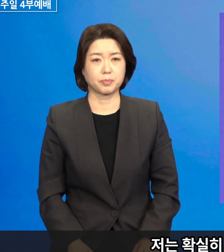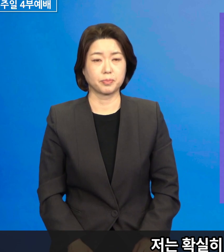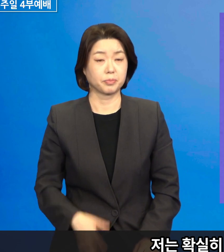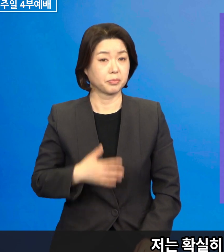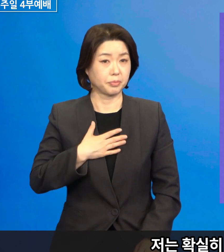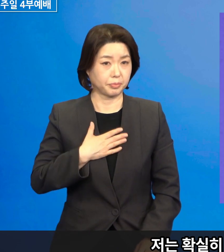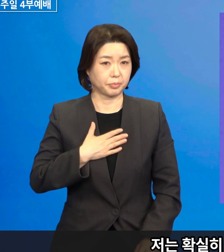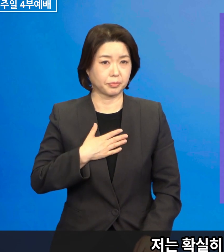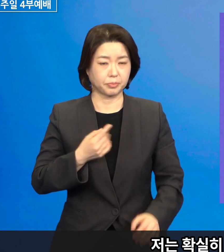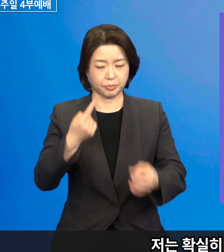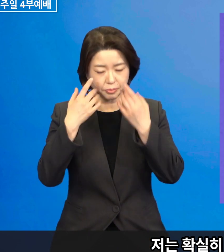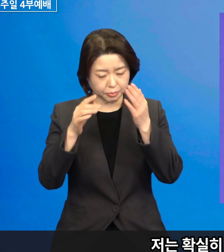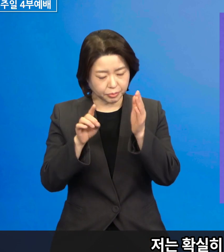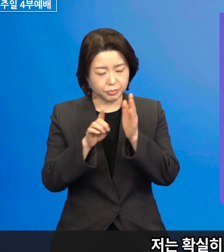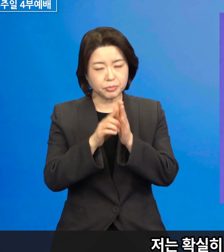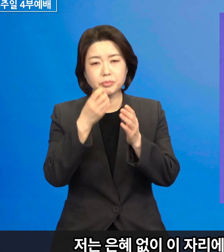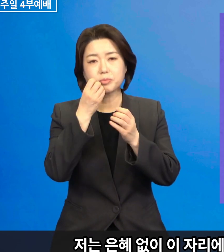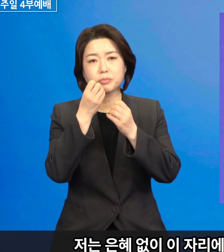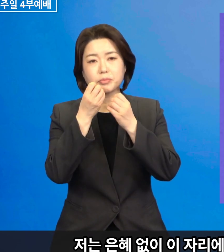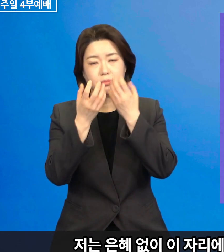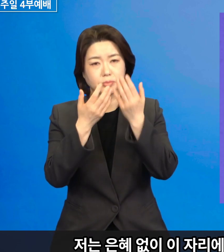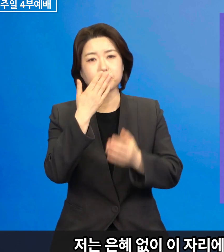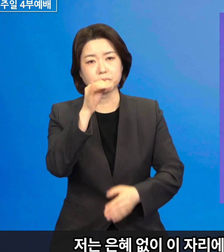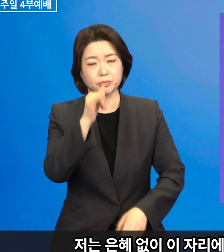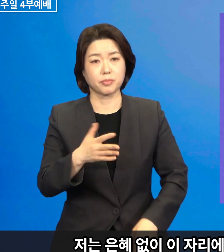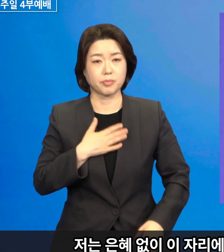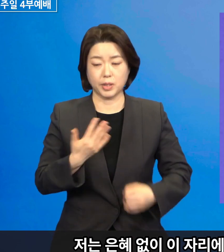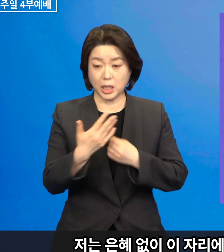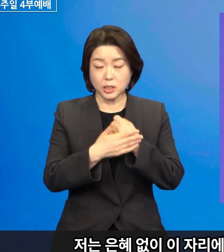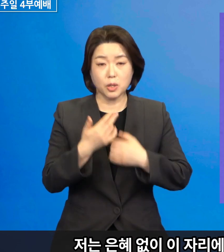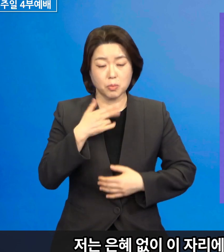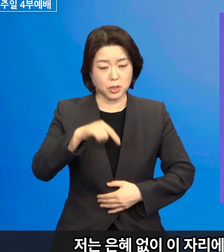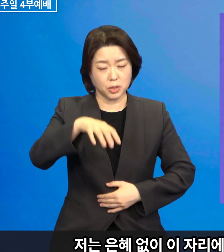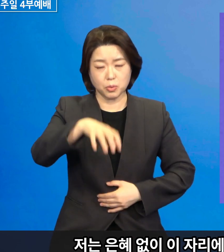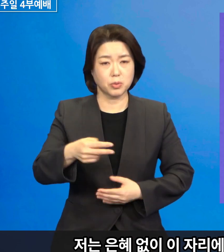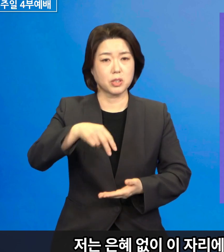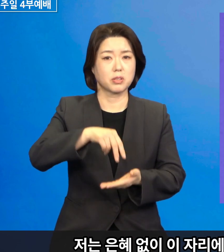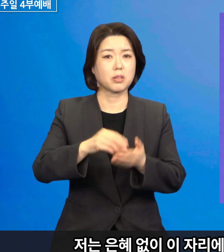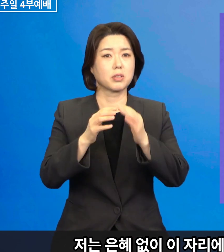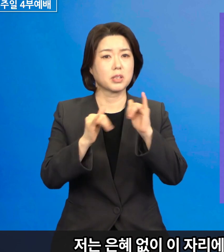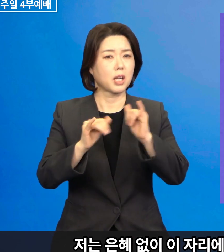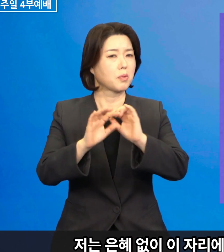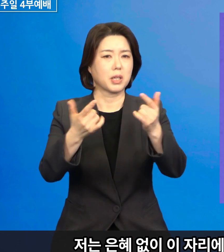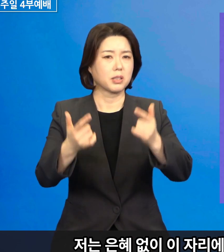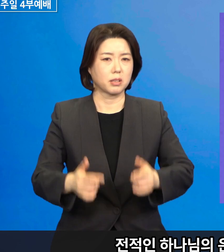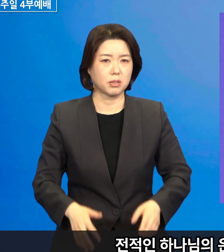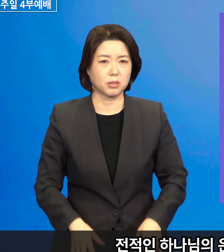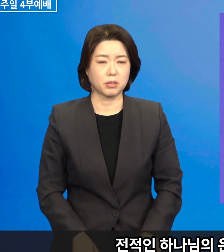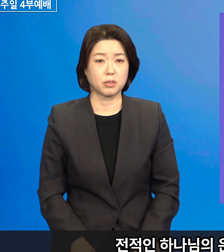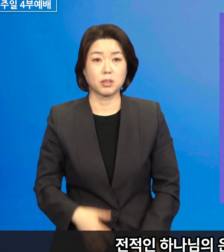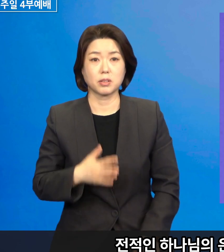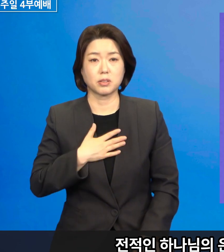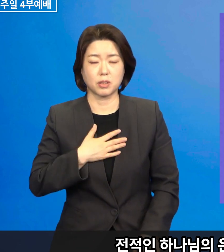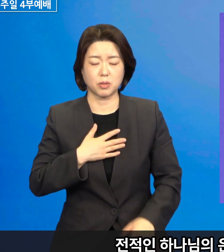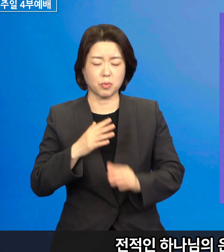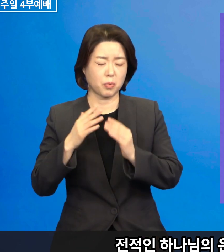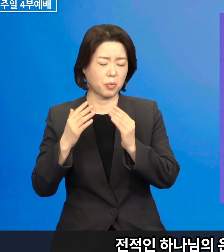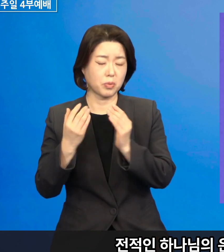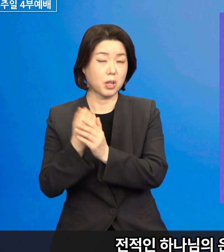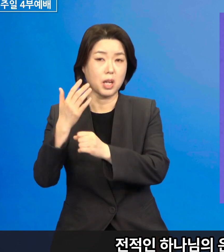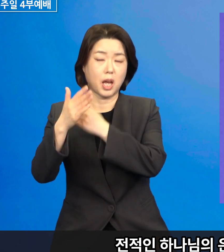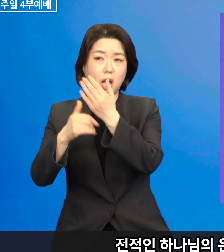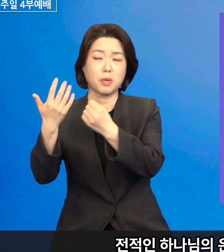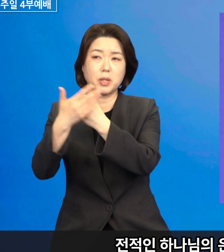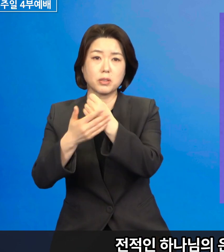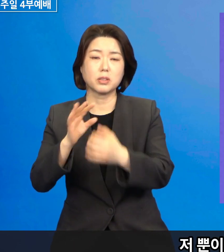저는 확실히 말할 수 있어요. 저는 은혜 없이 이 자리에 설 수 있는 사람이 아닙니다. 전적인 하나님의 은혜로 서 있는